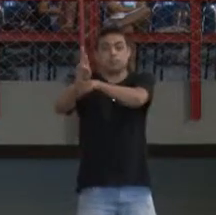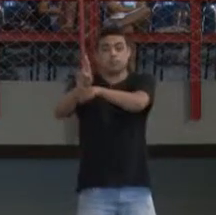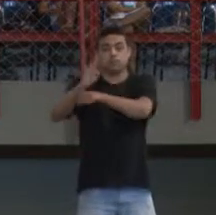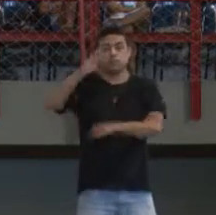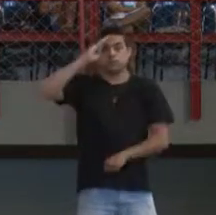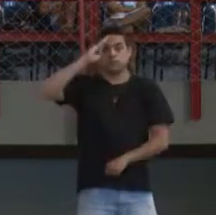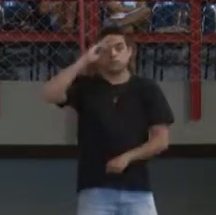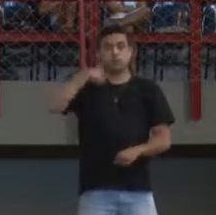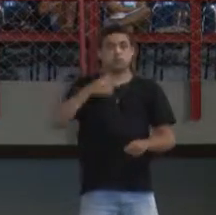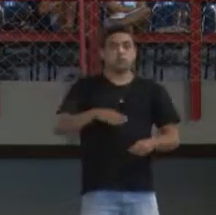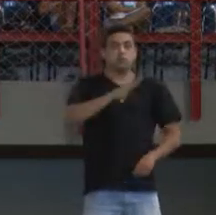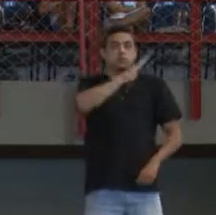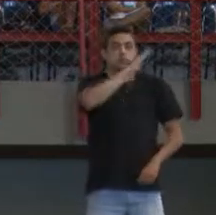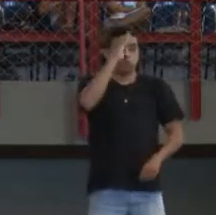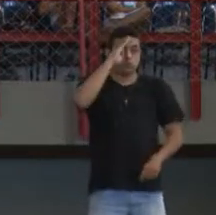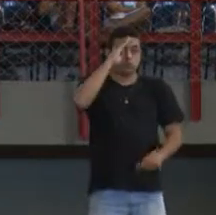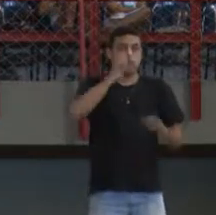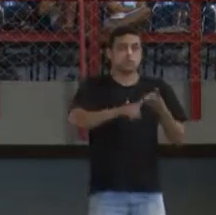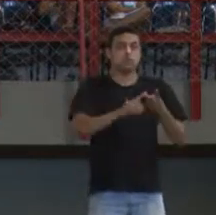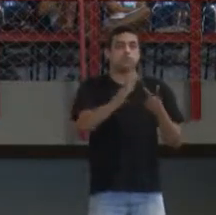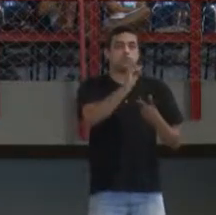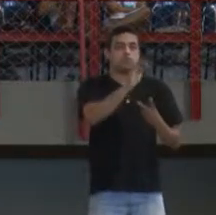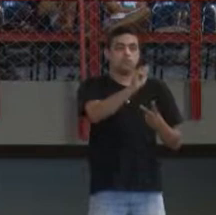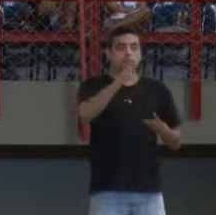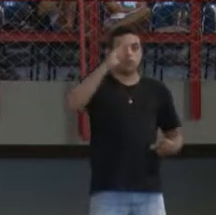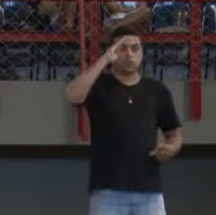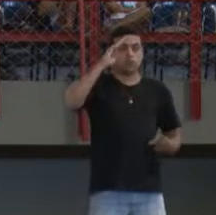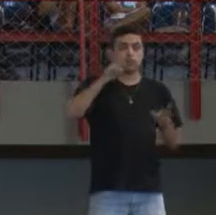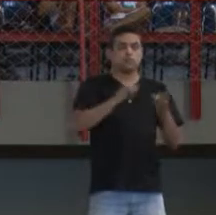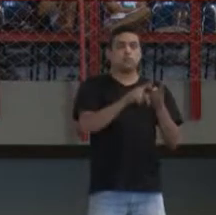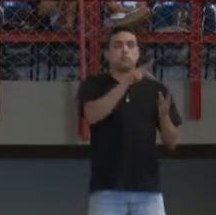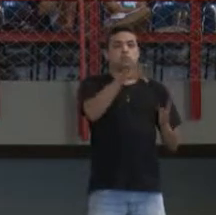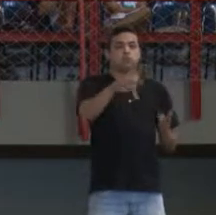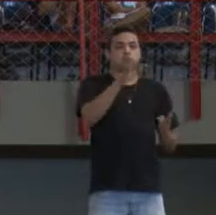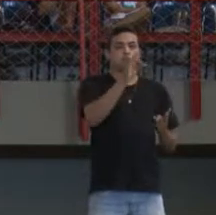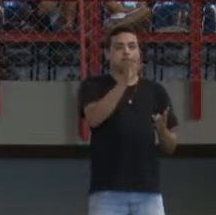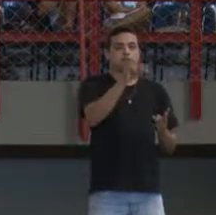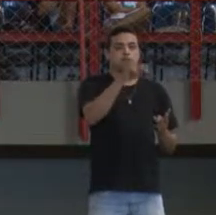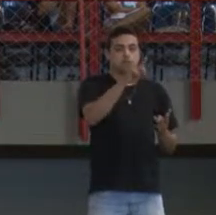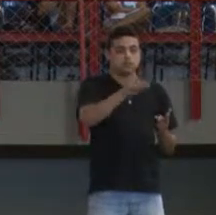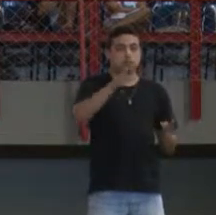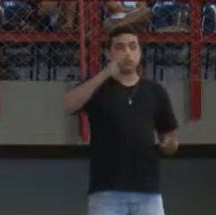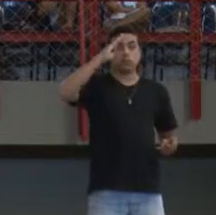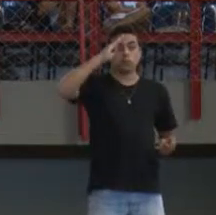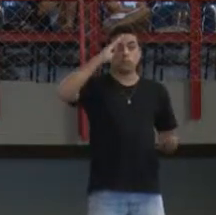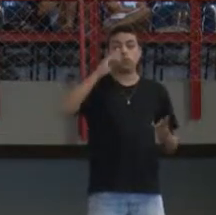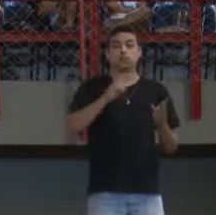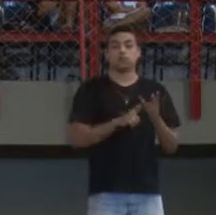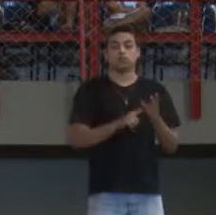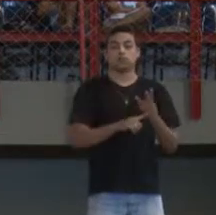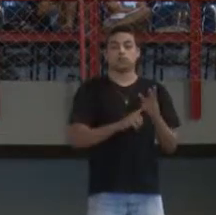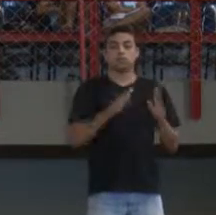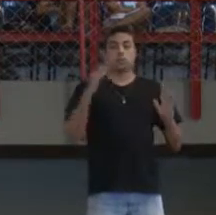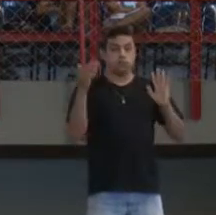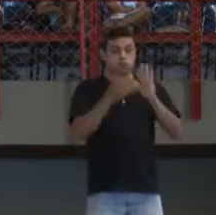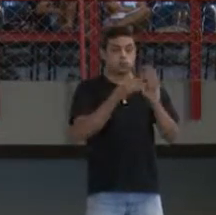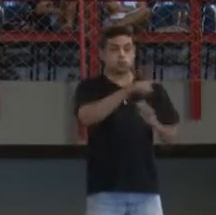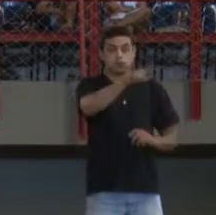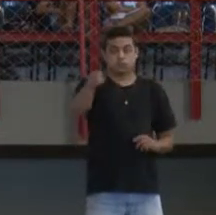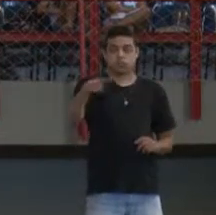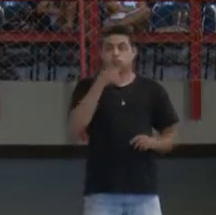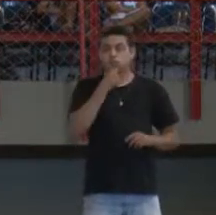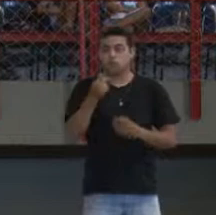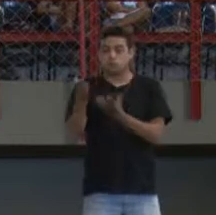Reservista. Eu sou soldado, o Fábio é soldado, o professor Fernandes, que chega já já, é soldado. Todo mundo aqui é soldado, este